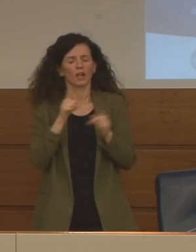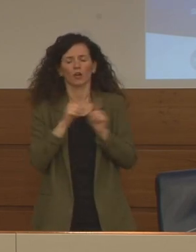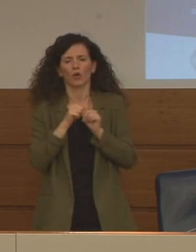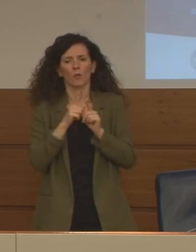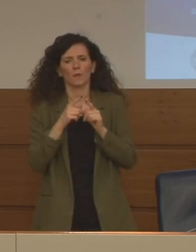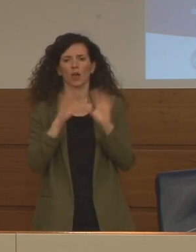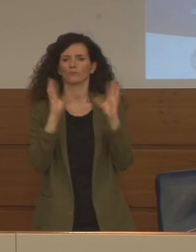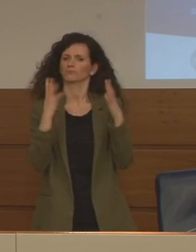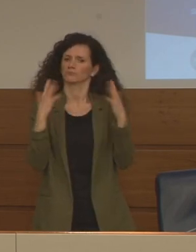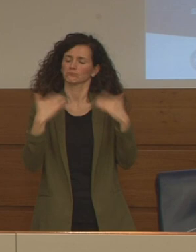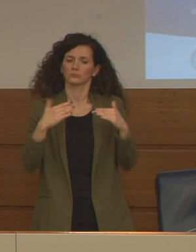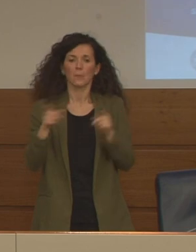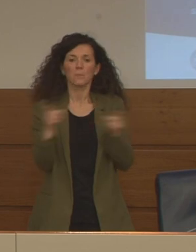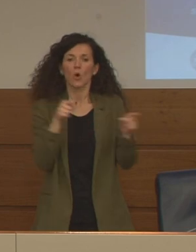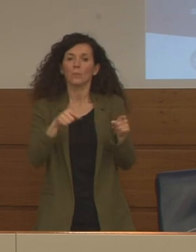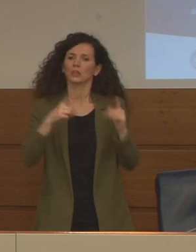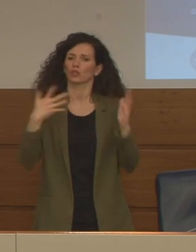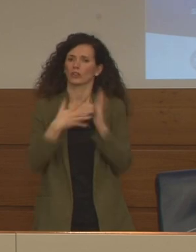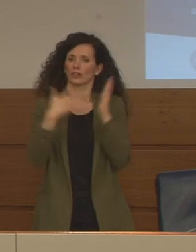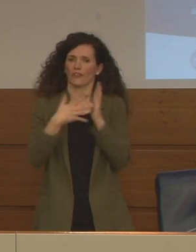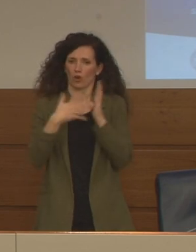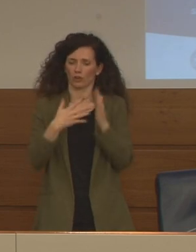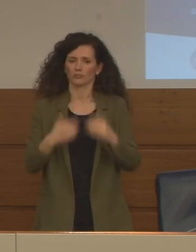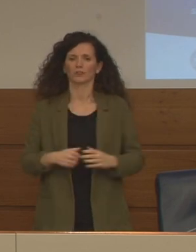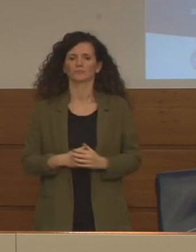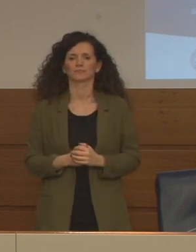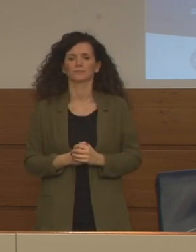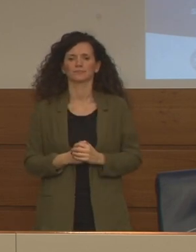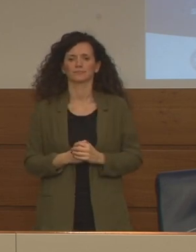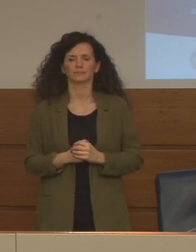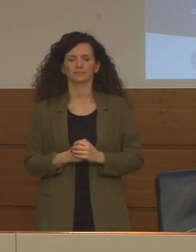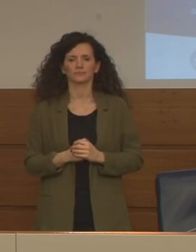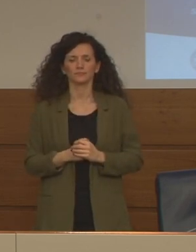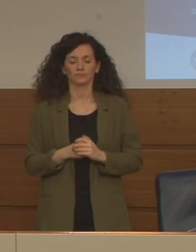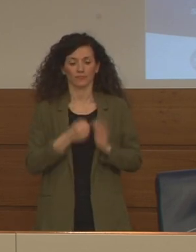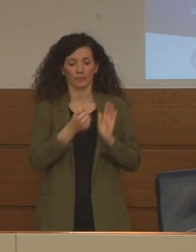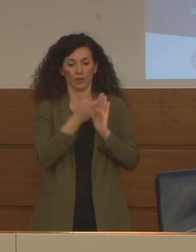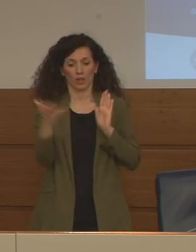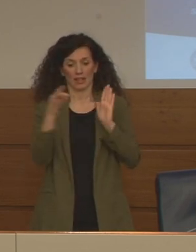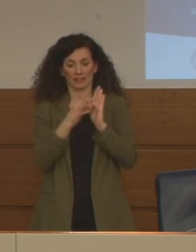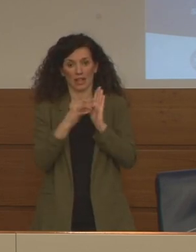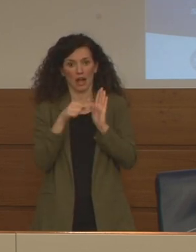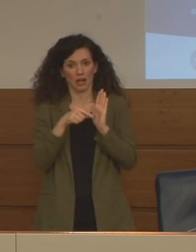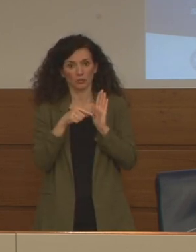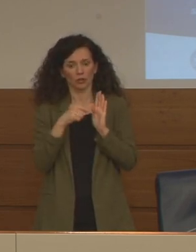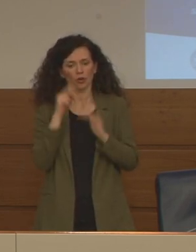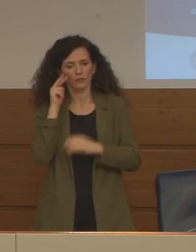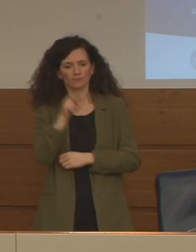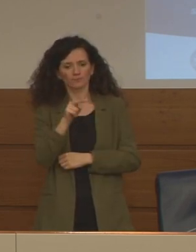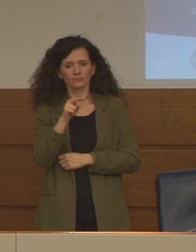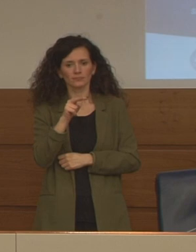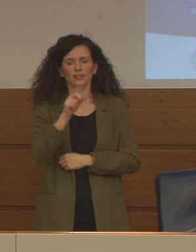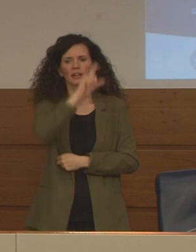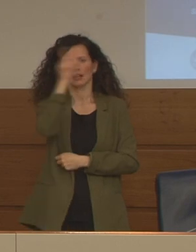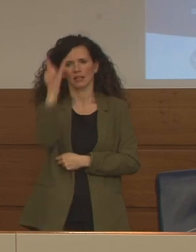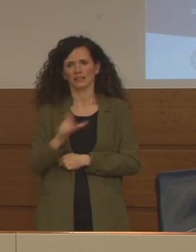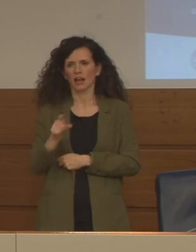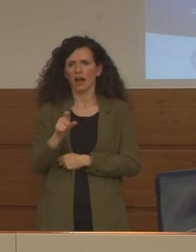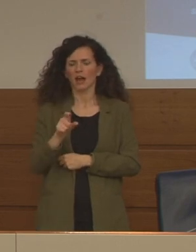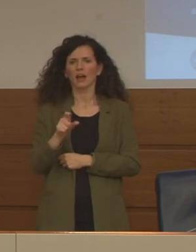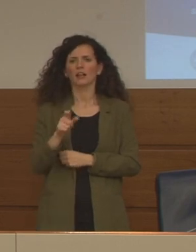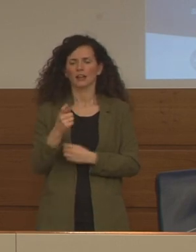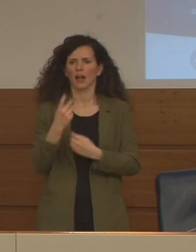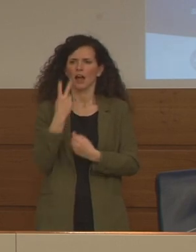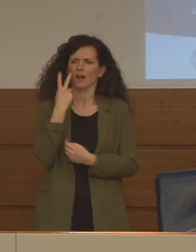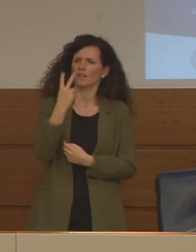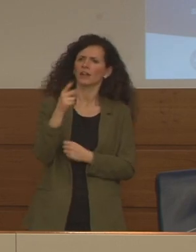momento di grande difficoltà detto questo il dato che noi vediamo e che comunque nelle altre aree del paese c'è una crescita ma non